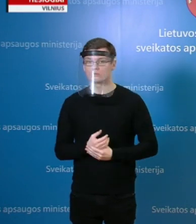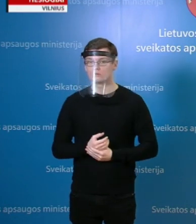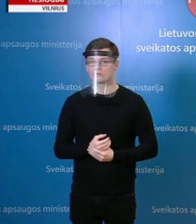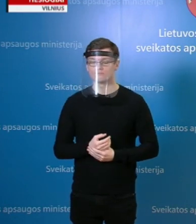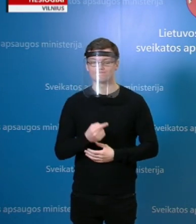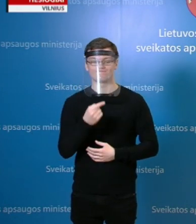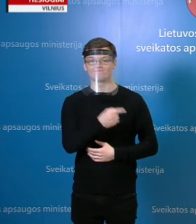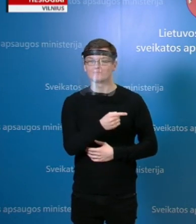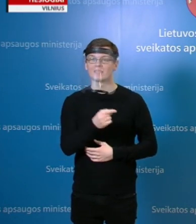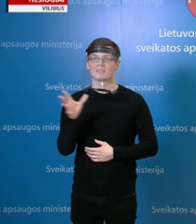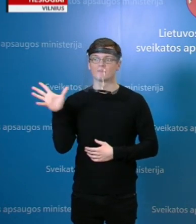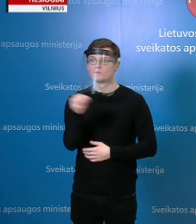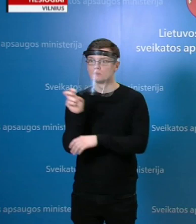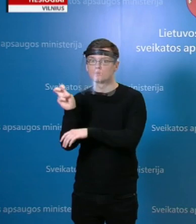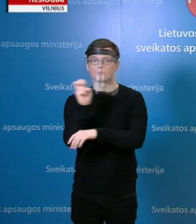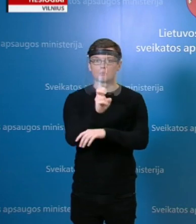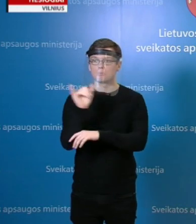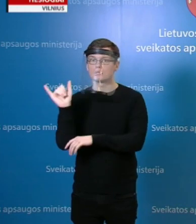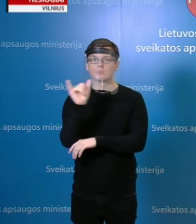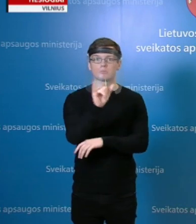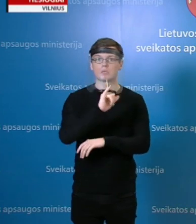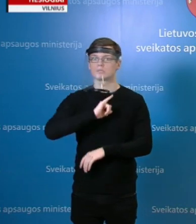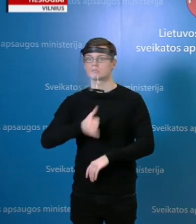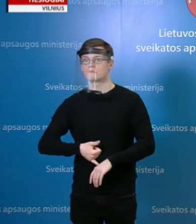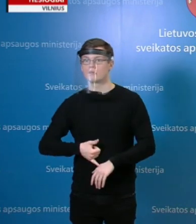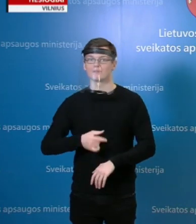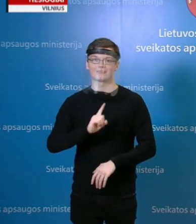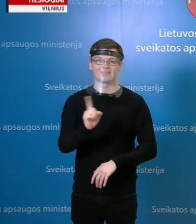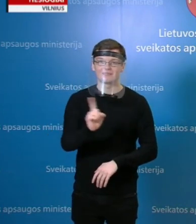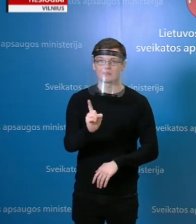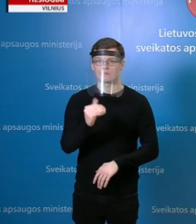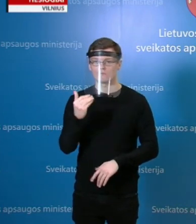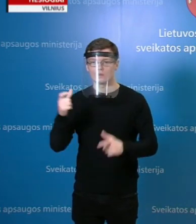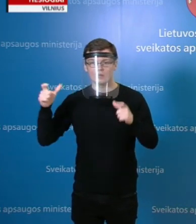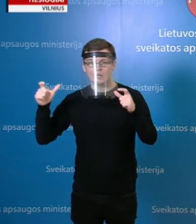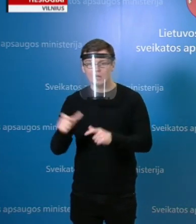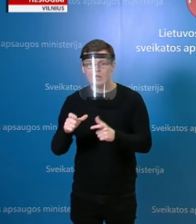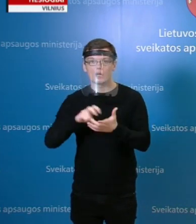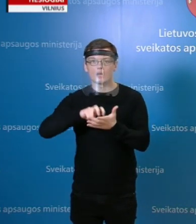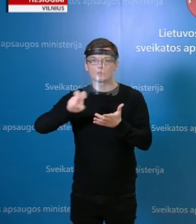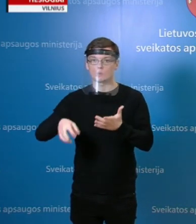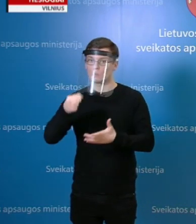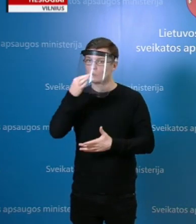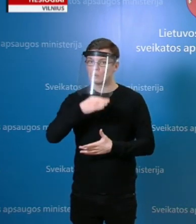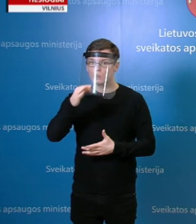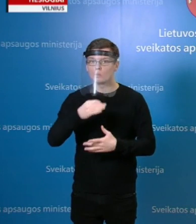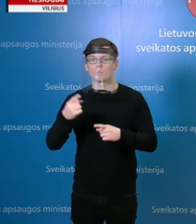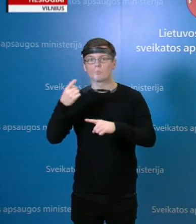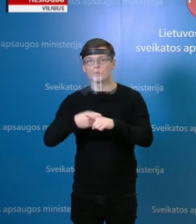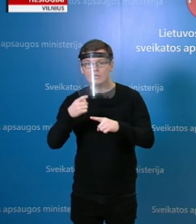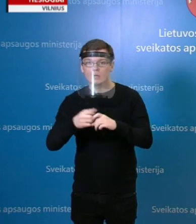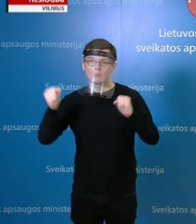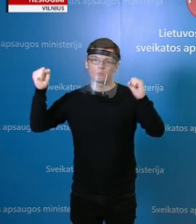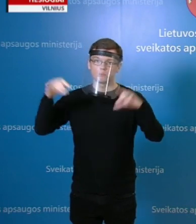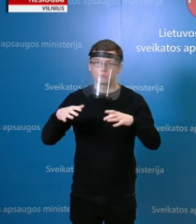lankyti, supraskim, kad karantinas nėra atšauktas ir priemonės tiek būriavimosi, tiek